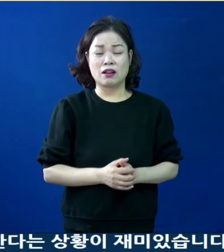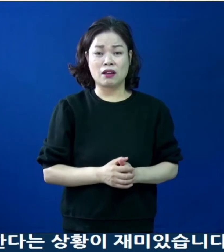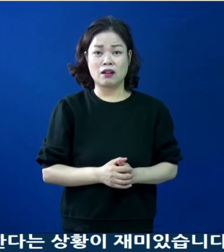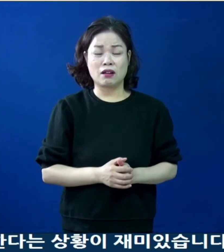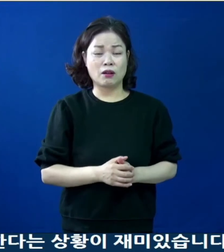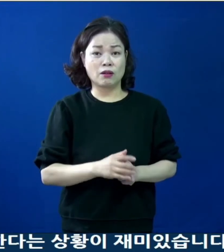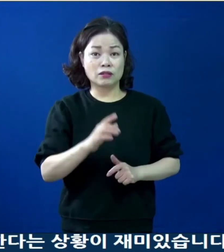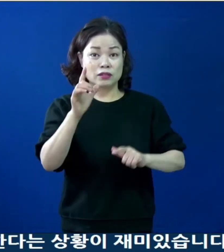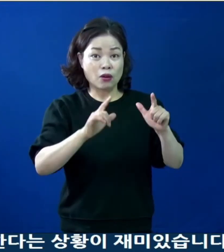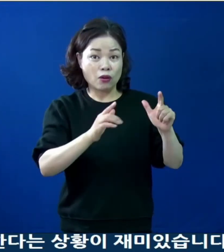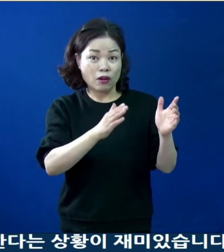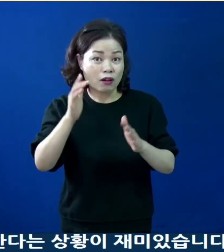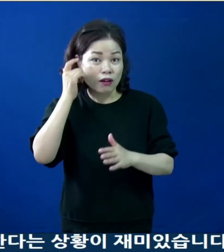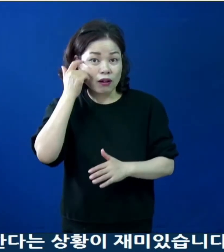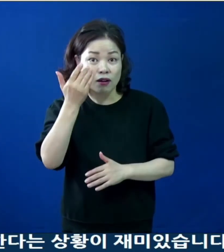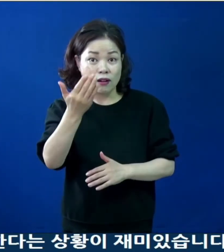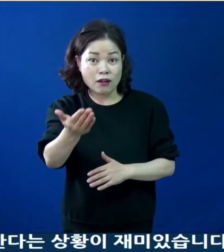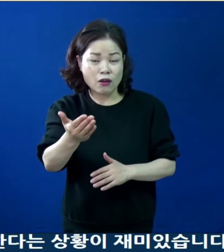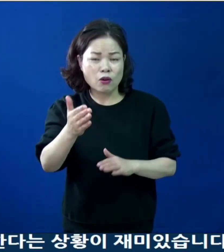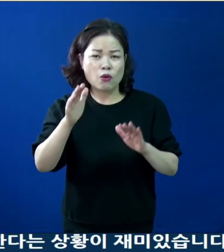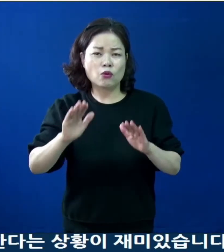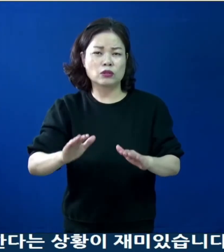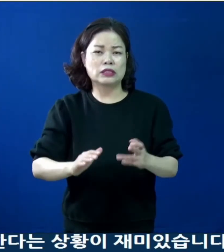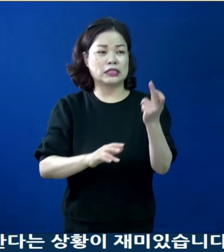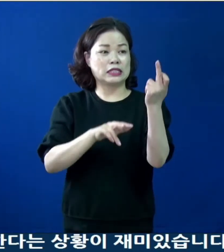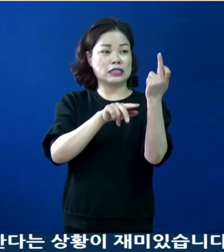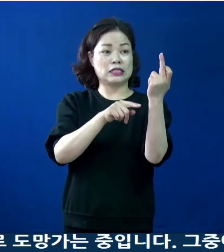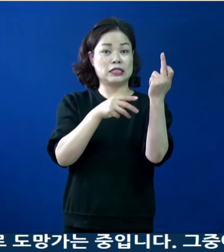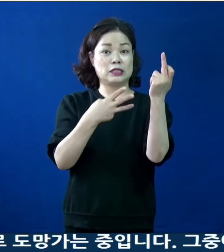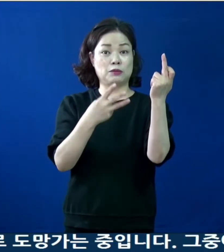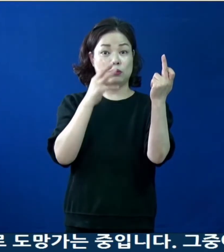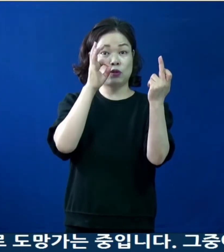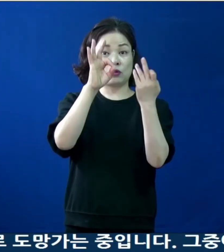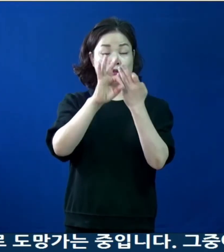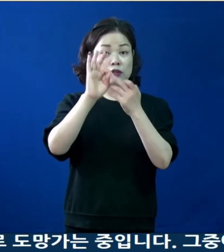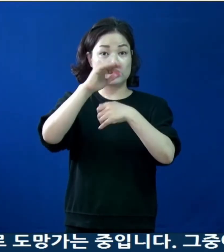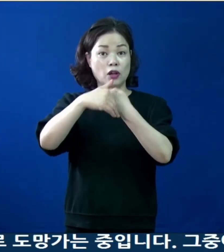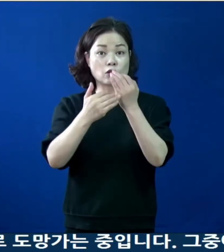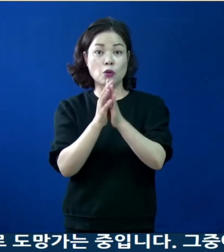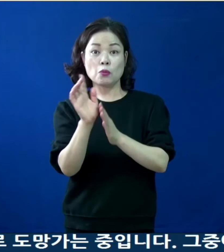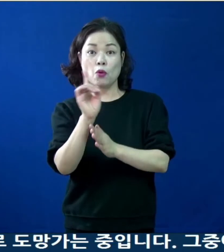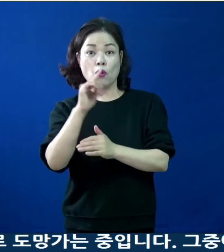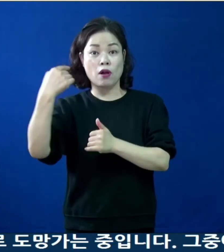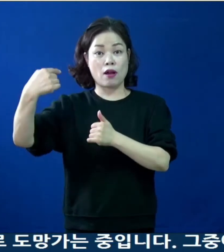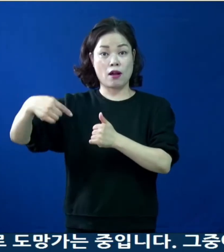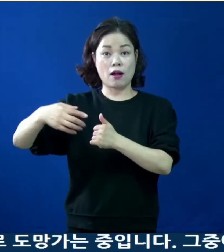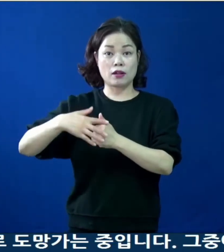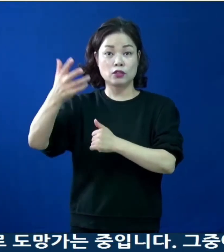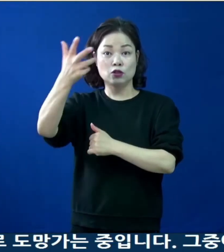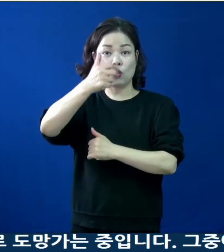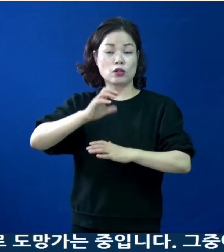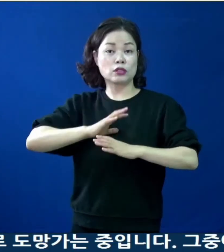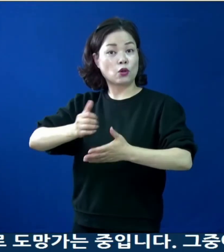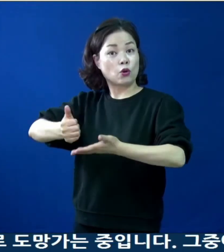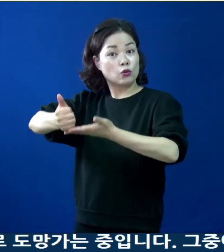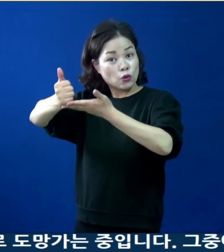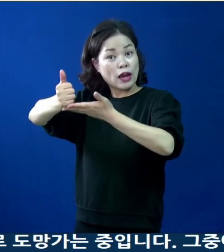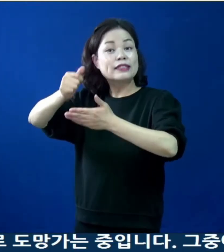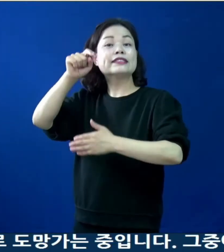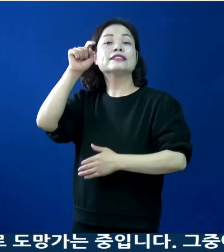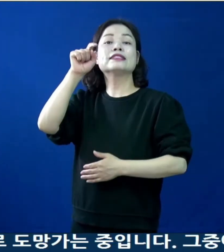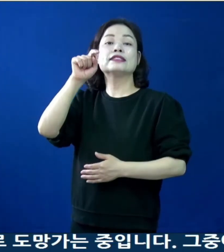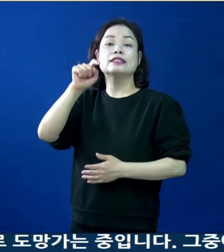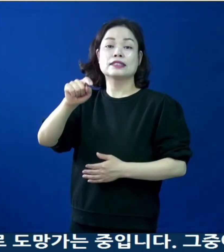상황 정리가 되시죠? 오늘 본문 12절로 다시 돌아와 볼까요? 성경은 뭐라 가르칩니까? 여호와를 경외하는